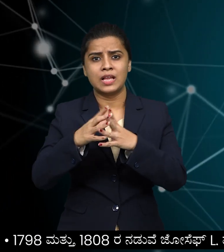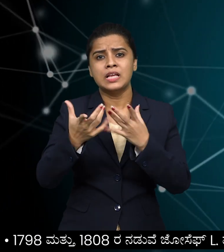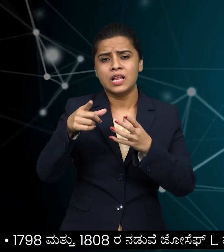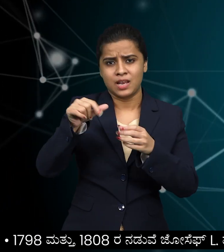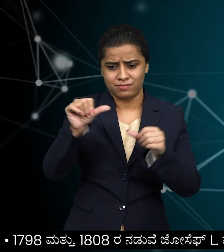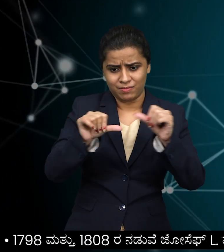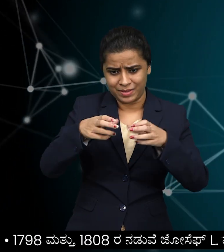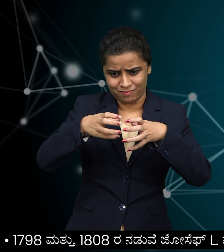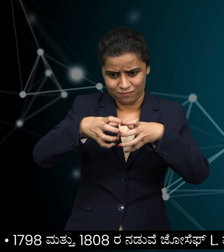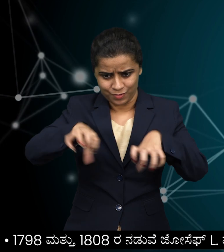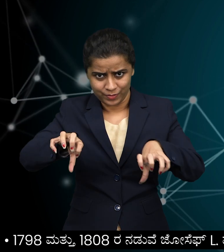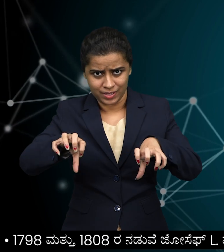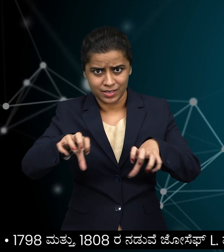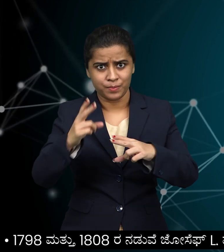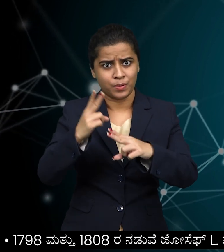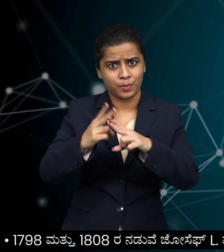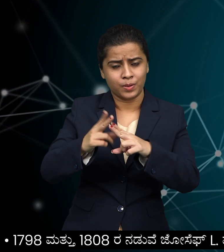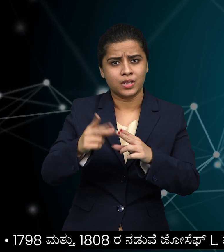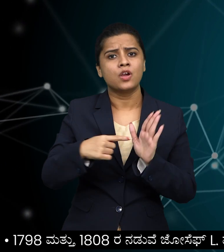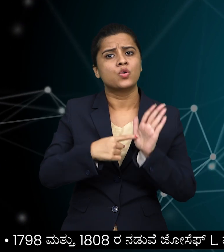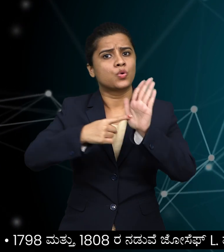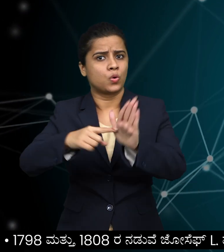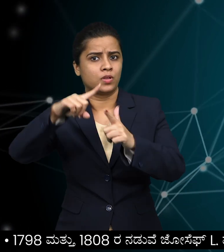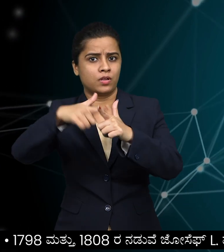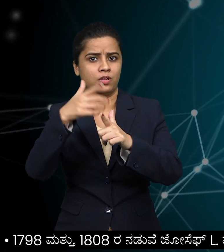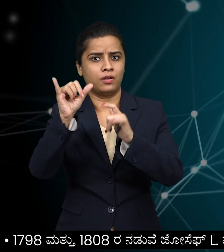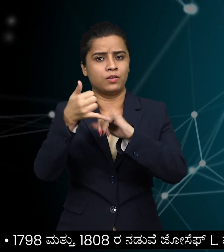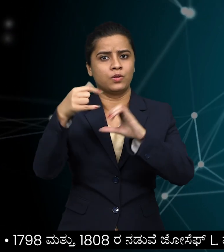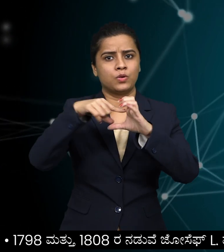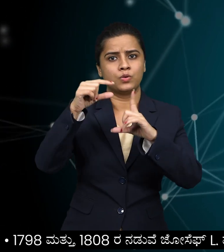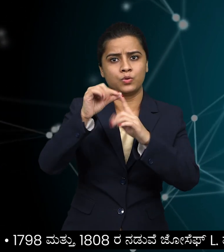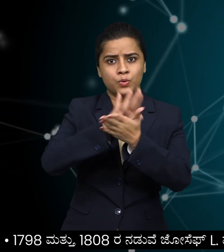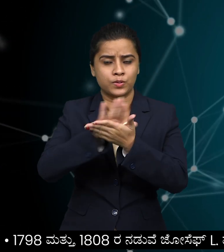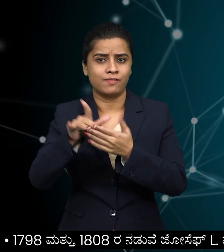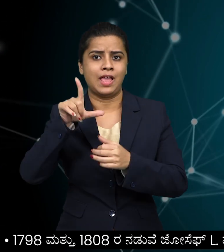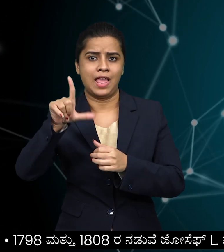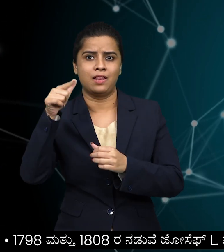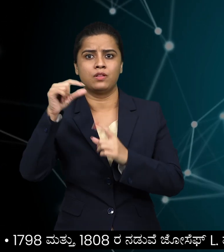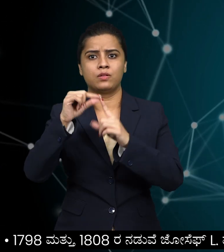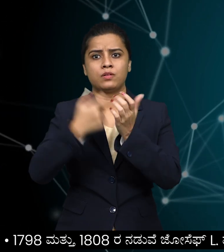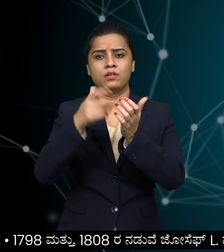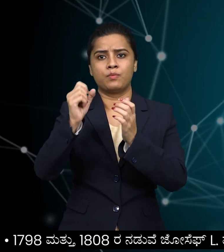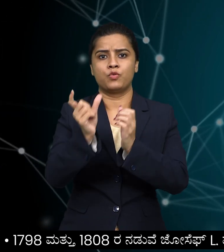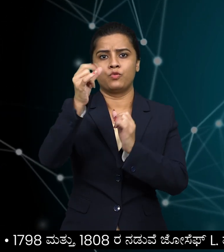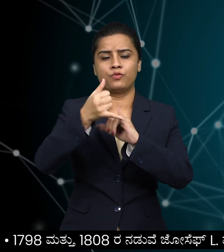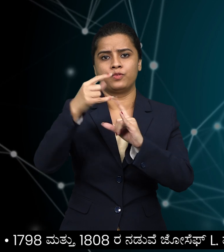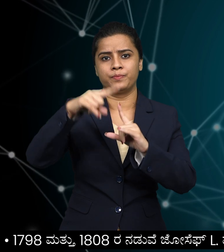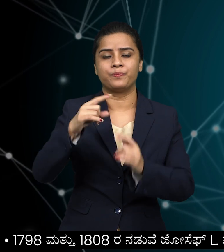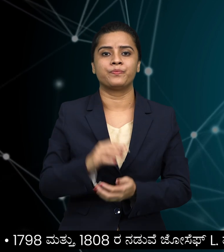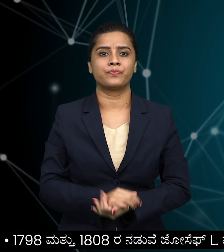1798 ಮತ್ತು 1808 ನಡುವೆ ಜೋಸೆಫ್ ಎಲ್ ಫ್ರಾಸ್ಟ್ ಅವರು ಸ್ಥಿರ ಅನುಪಾತಗಳ